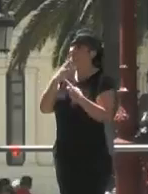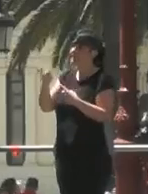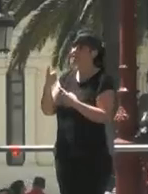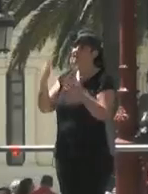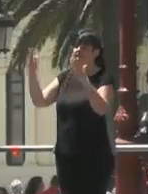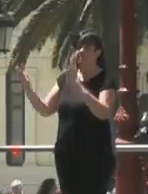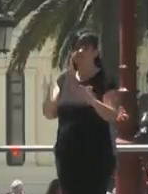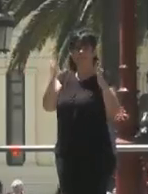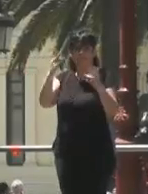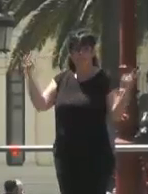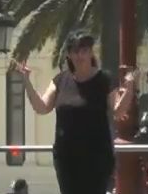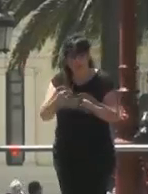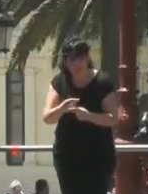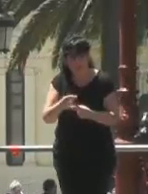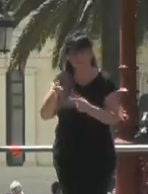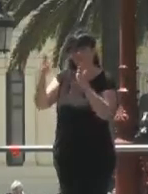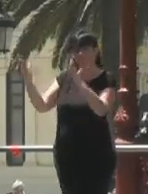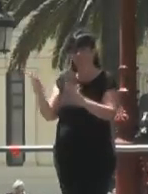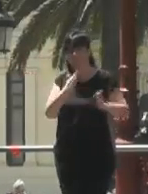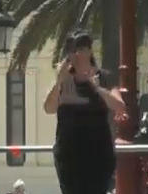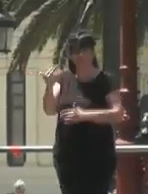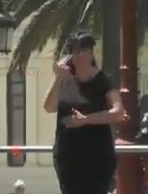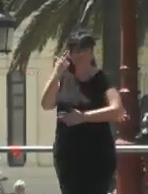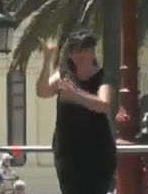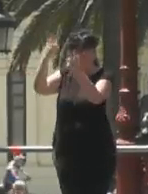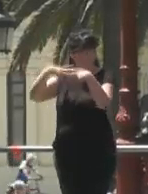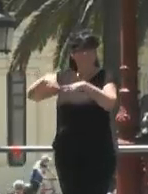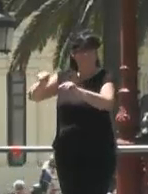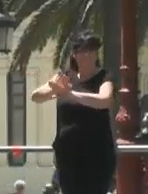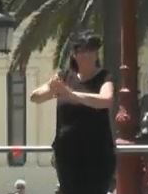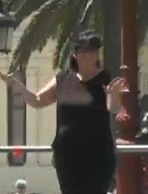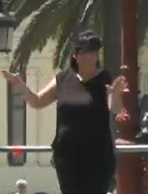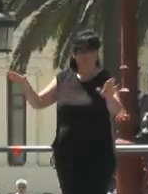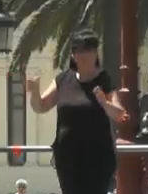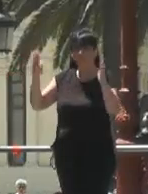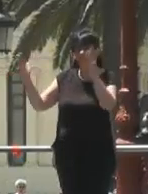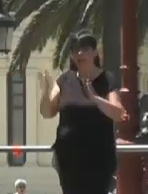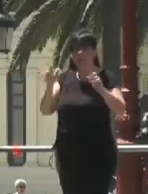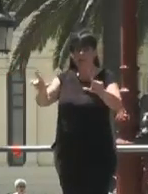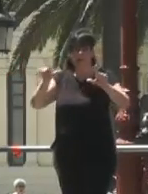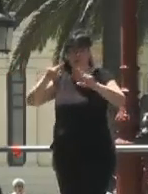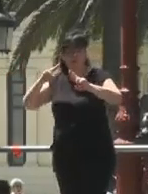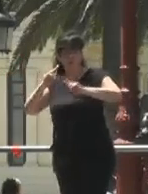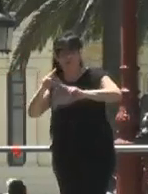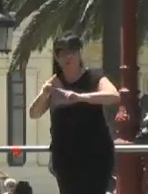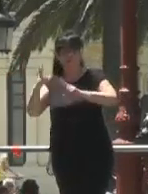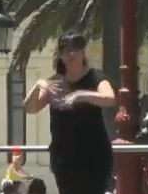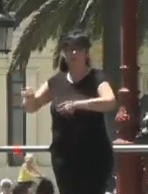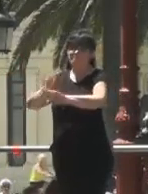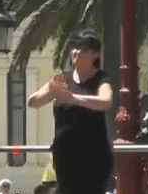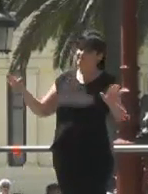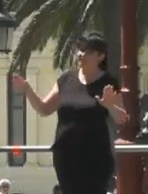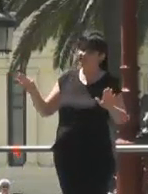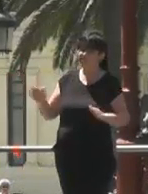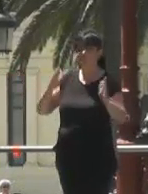da austeridade e o tempo do medo rematou, o tempo do plasma e de Mariano Rajoy rematou,